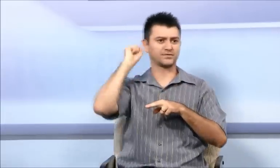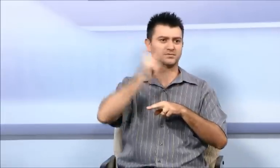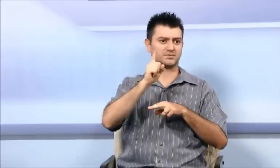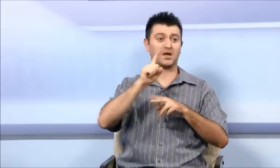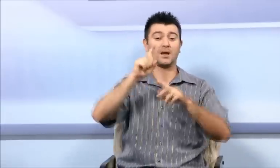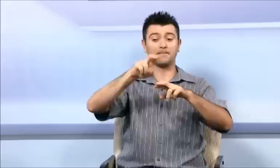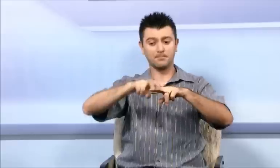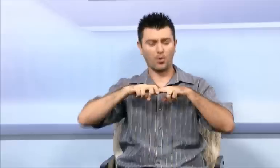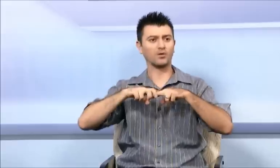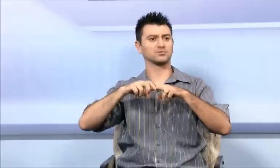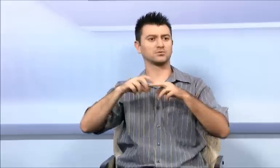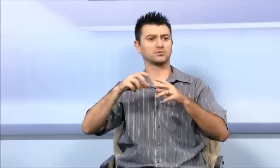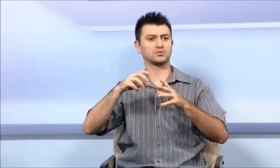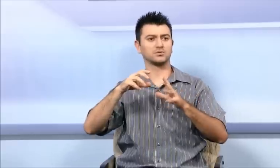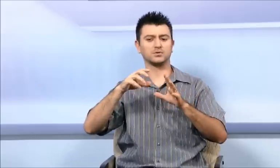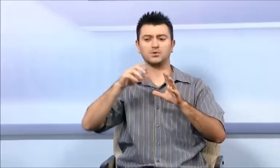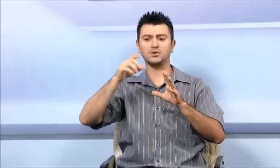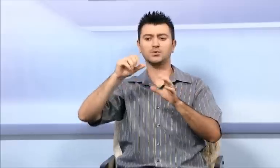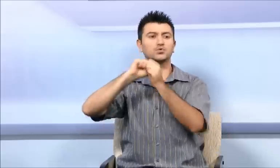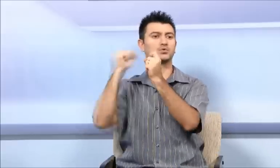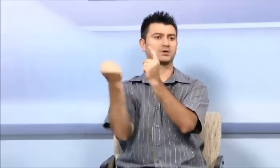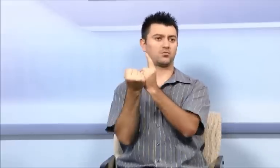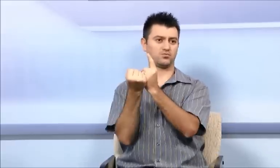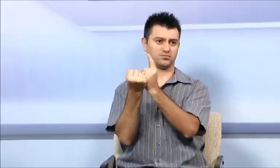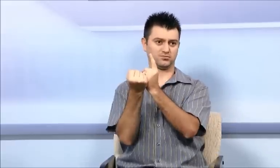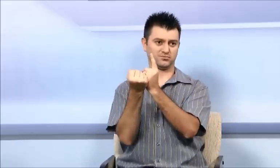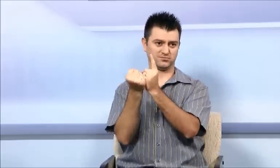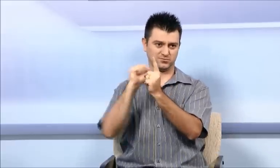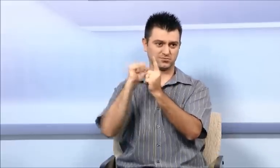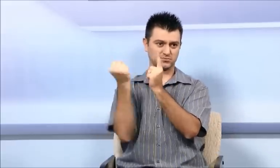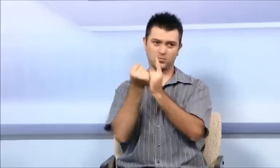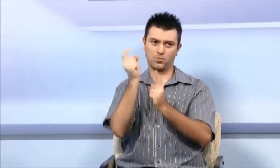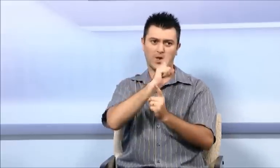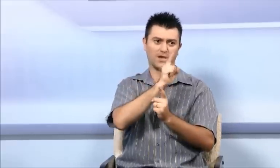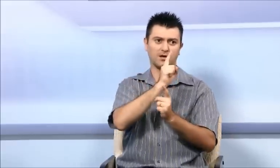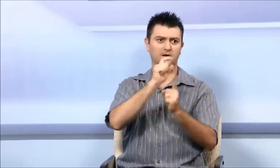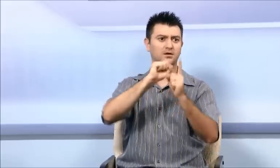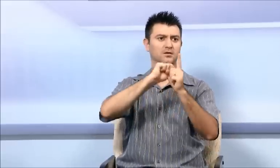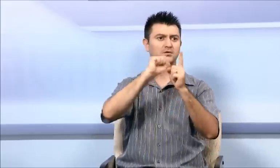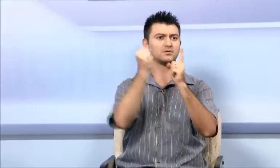discussões normais. Mas é a primeira namorada, tô junto com ela até hoje.